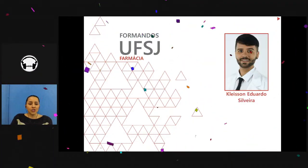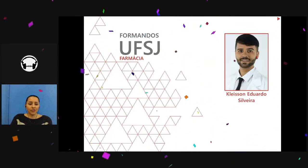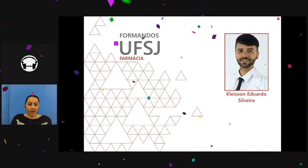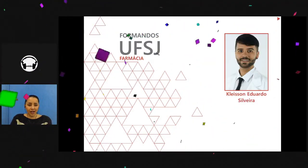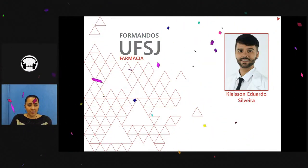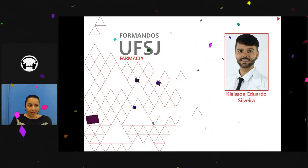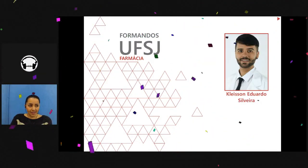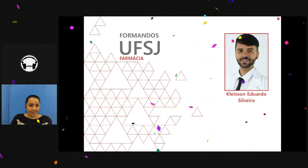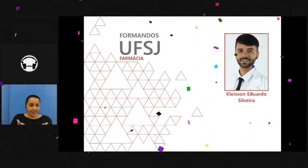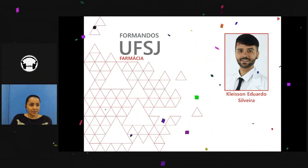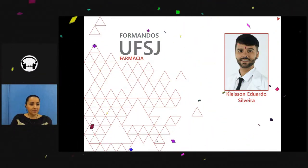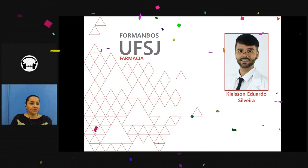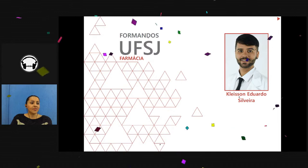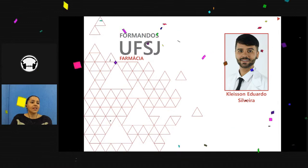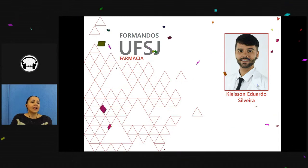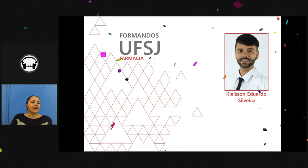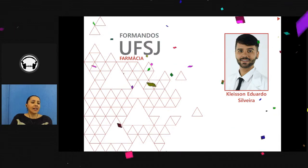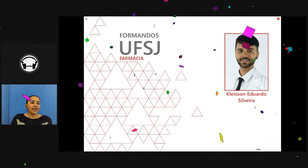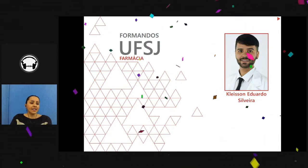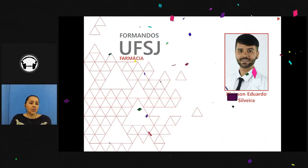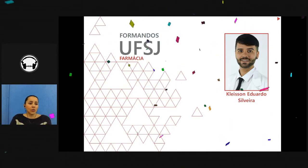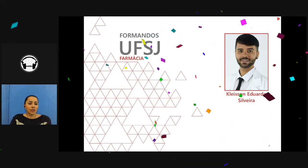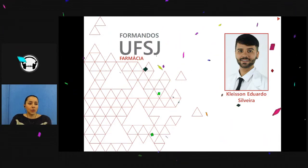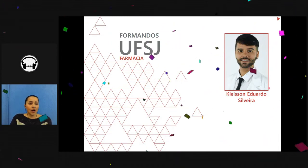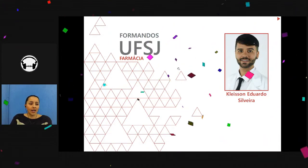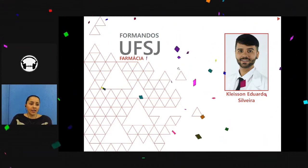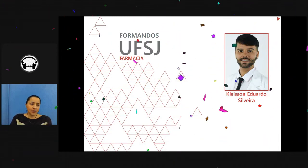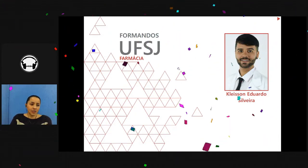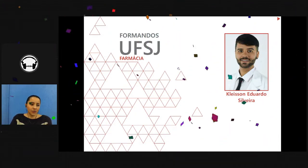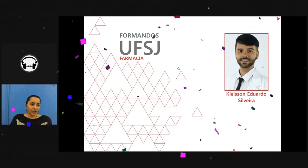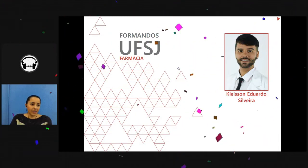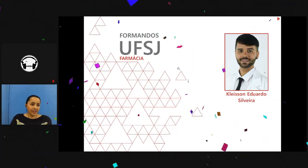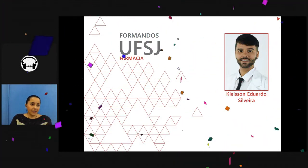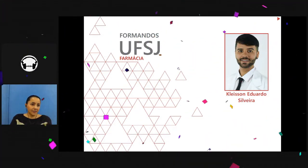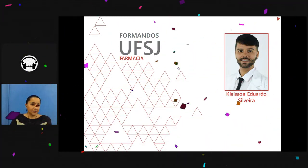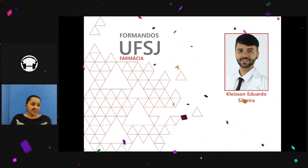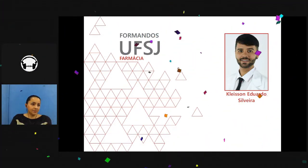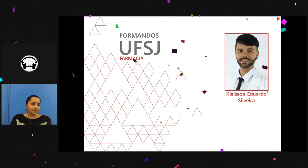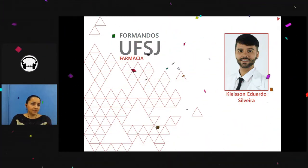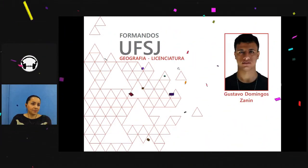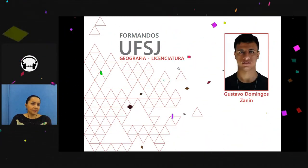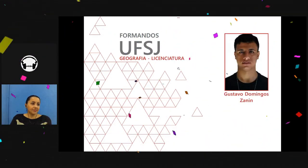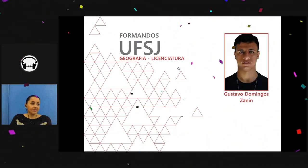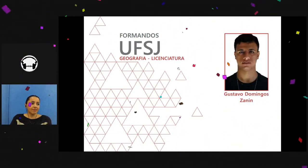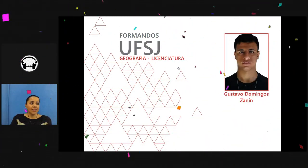No curso de Farmácia, Leison Eduardo Silveira.